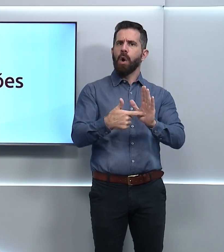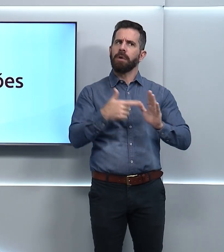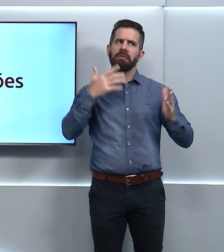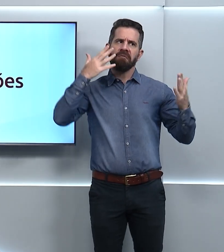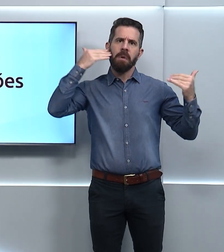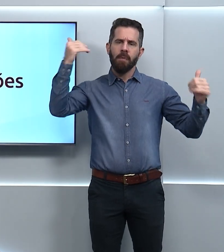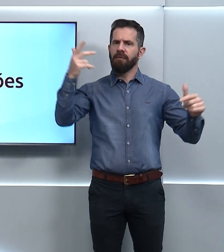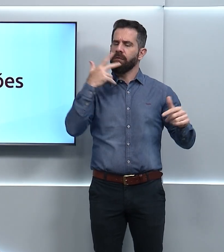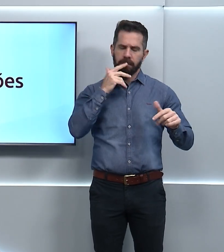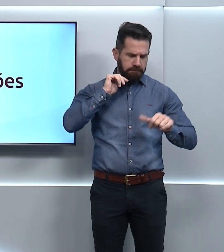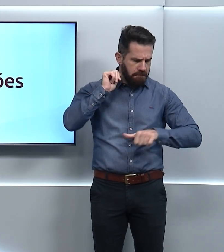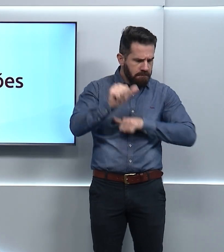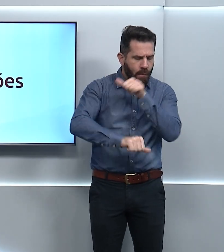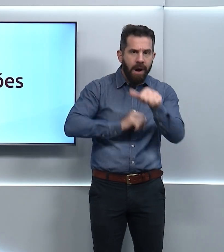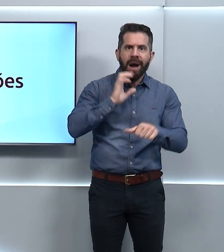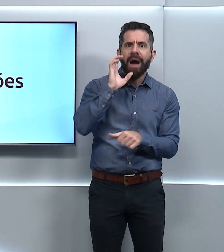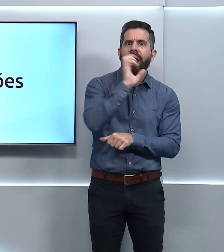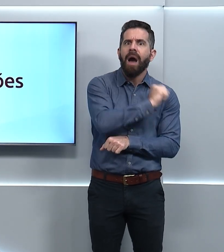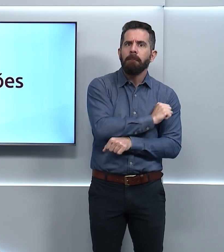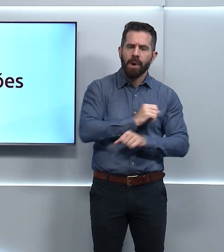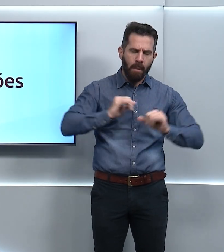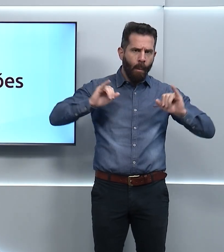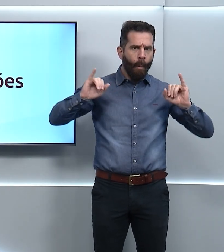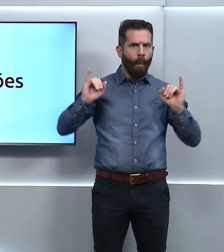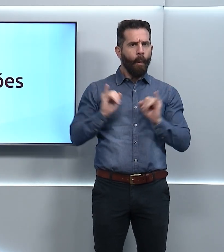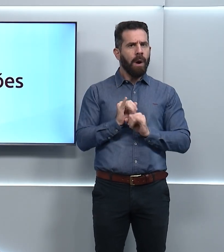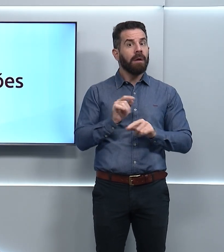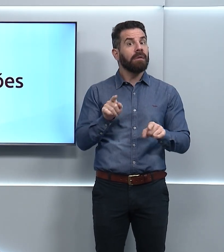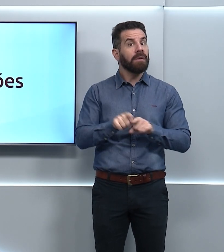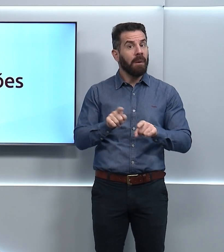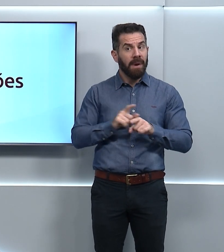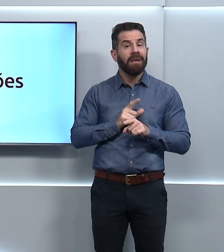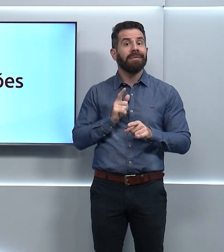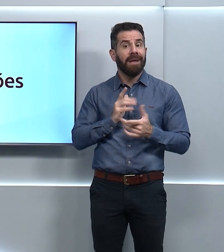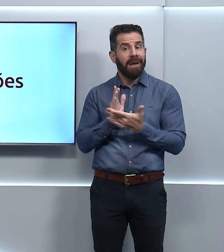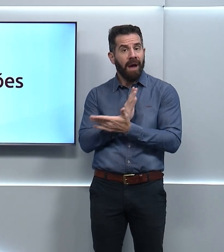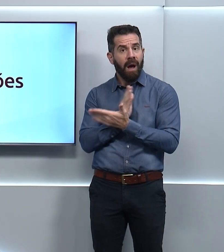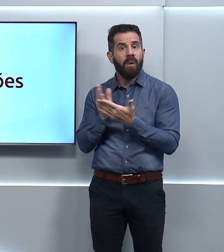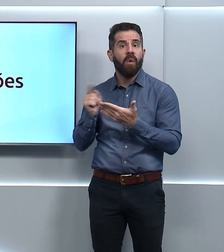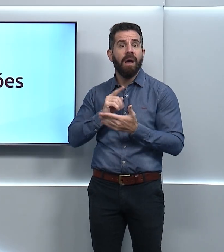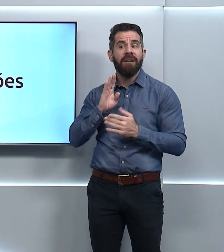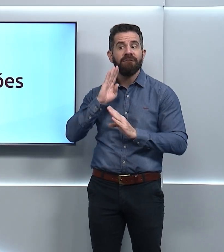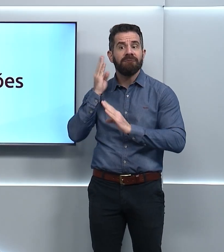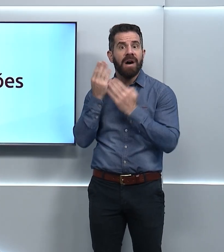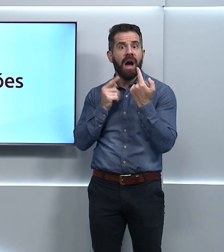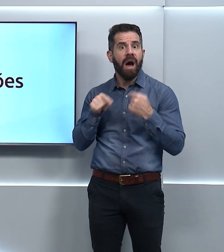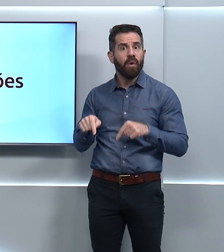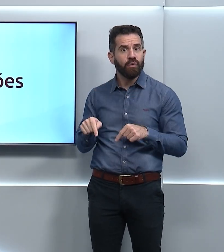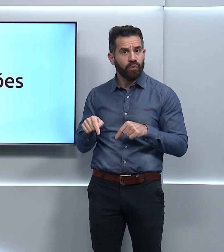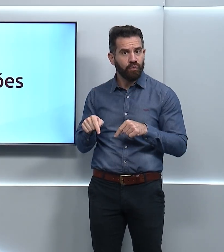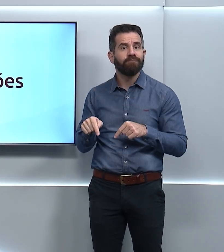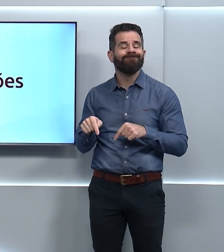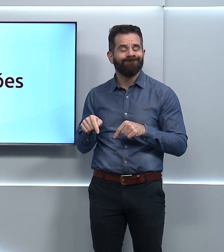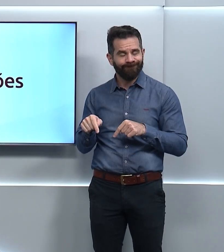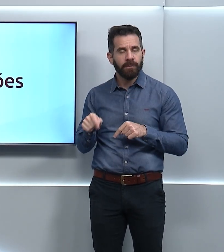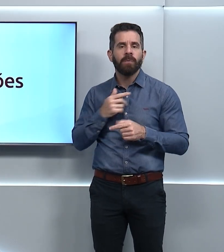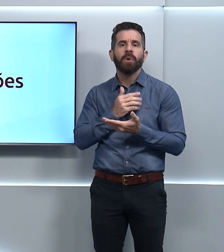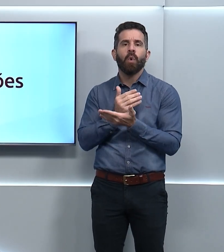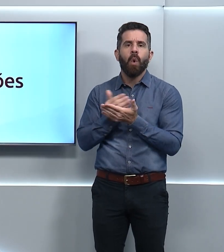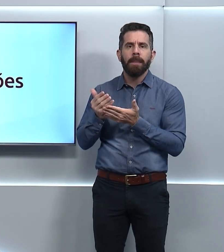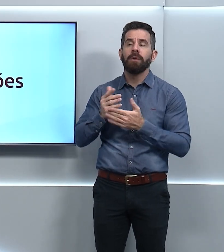corporais rápidas, enquanto cresce até mesmo a circulação clandestina desses medicamentos, que originalmente